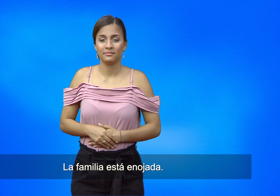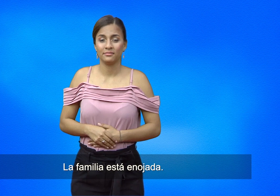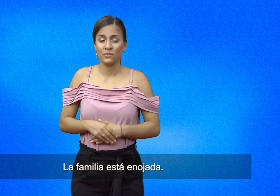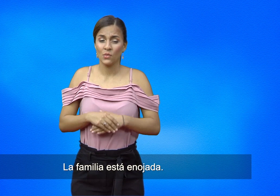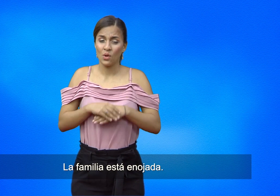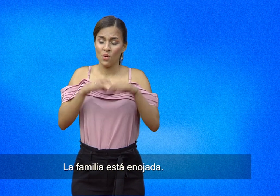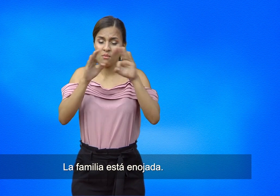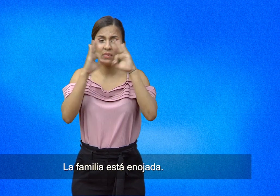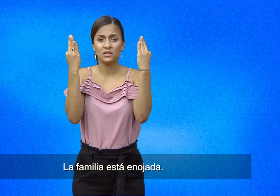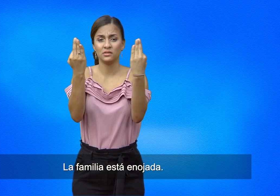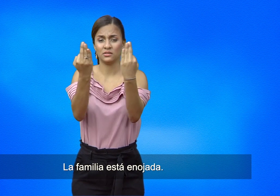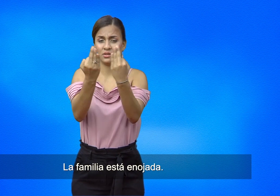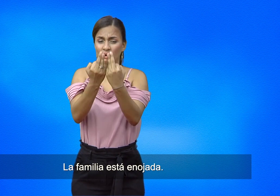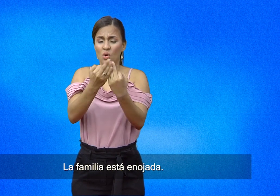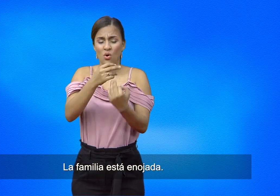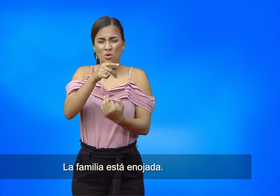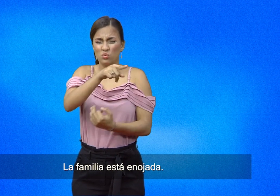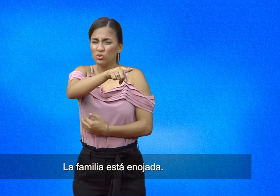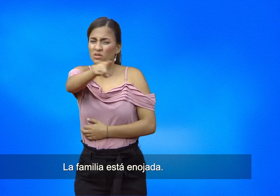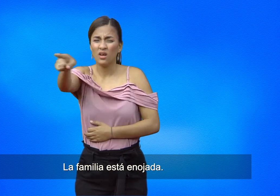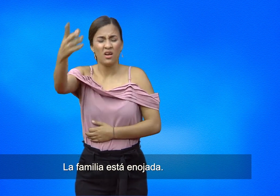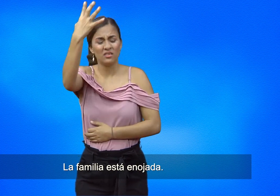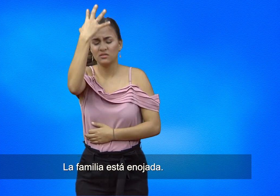la familia está enojada